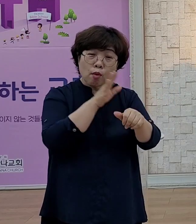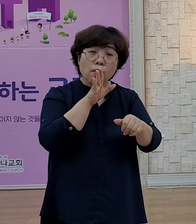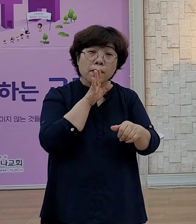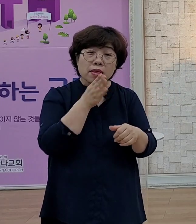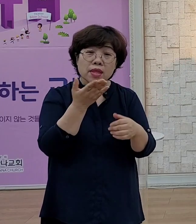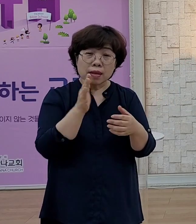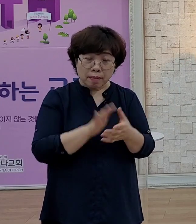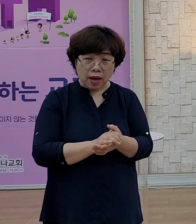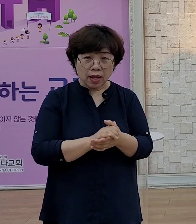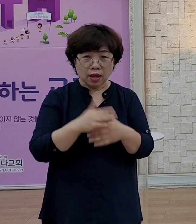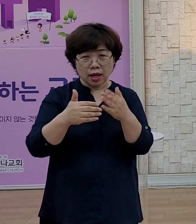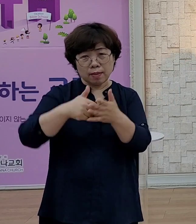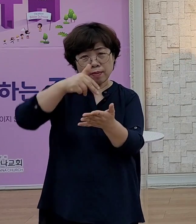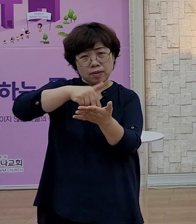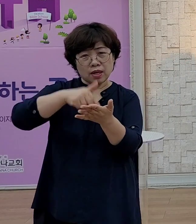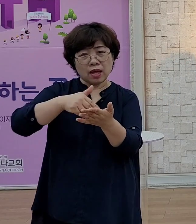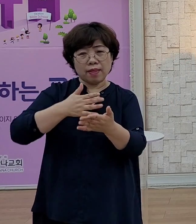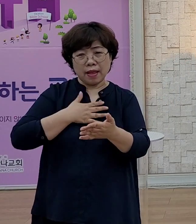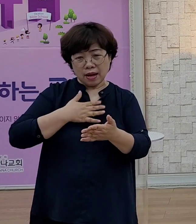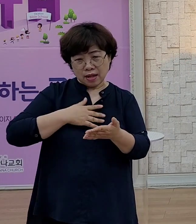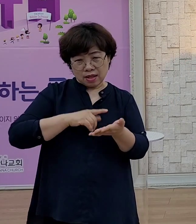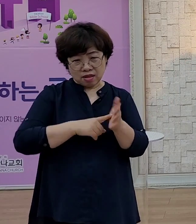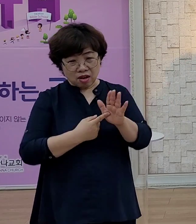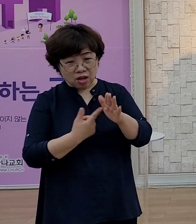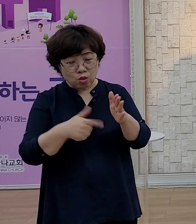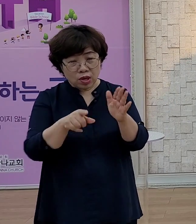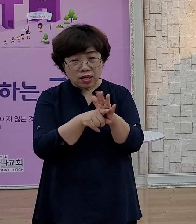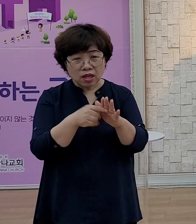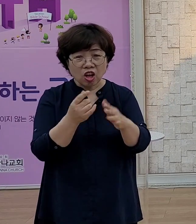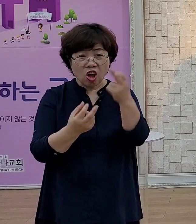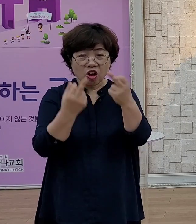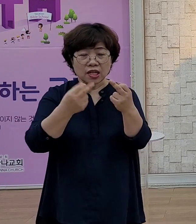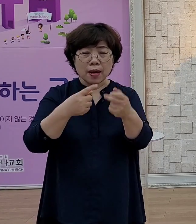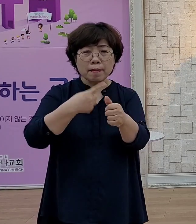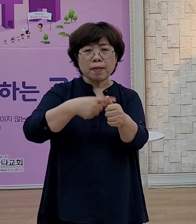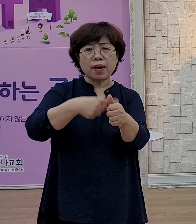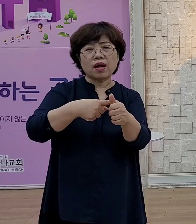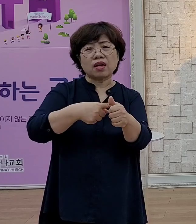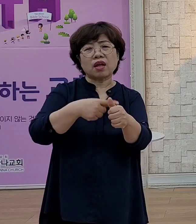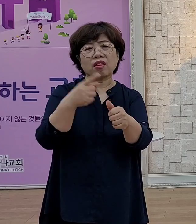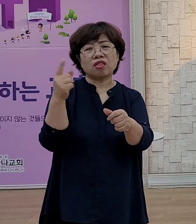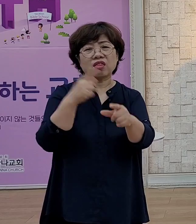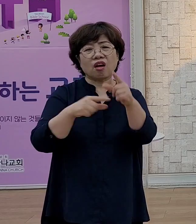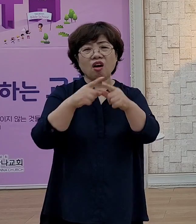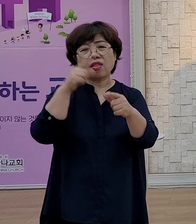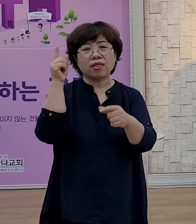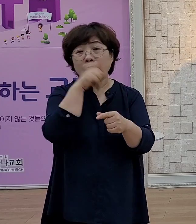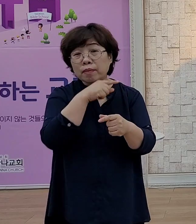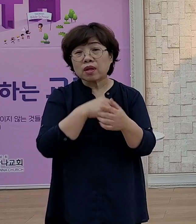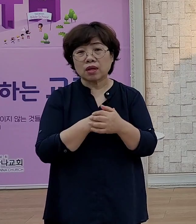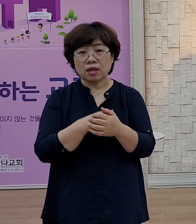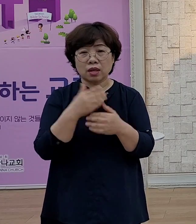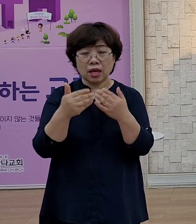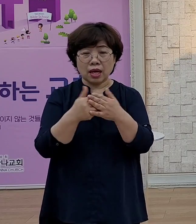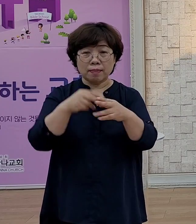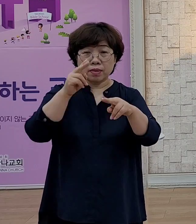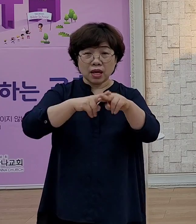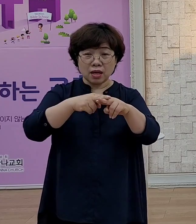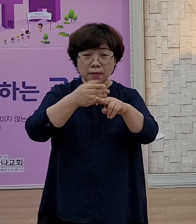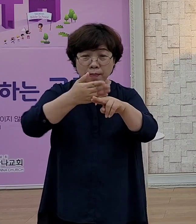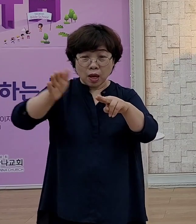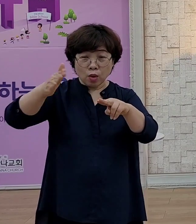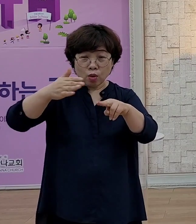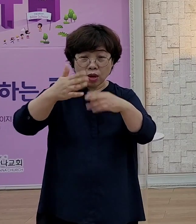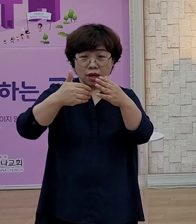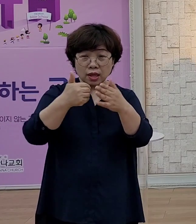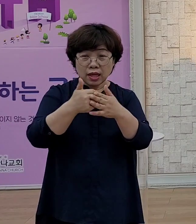비방하고 판단하는 게 뭐예요? 자기를 드러내기 위해서 비방하고 판단했던, 즉 그 말은 하나님을 대신한 역할, 하나님의 주인